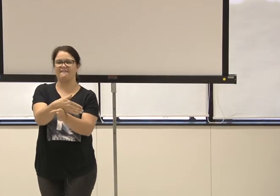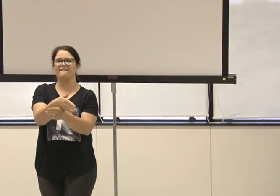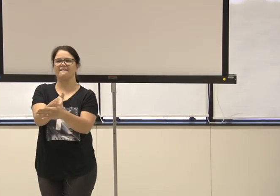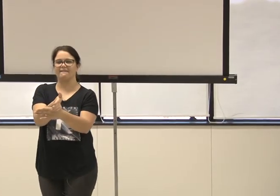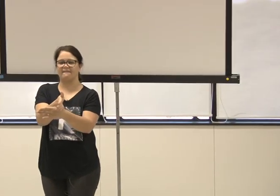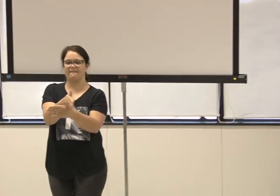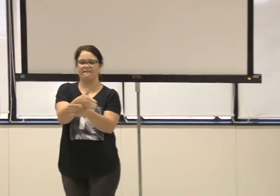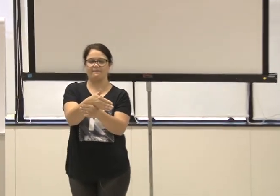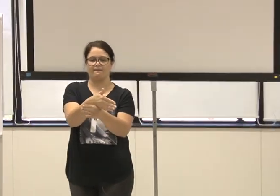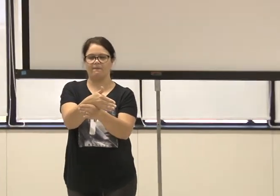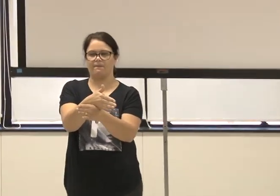Pode ficar.